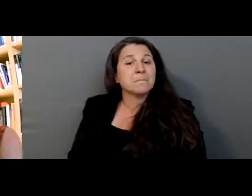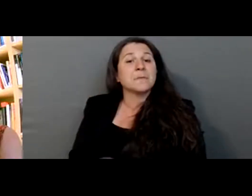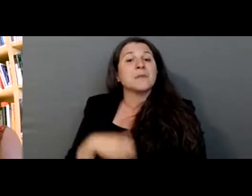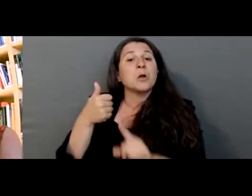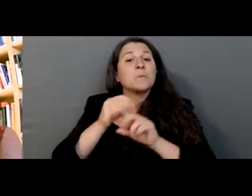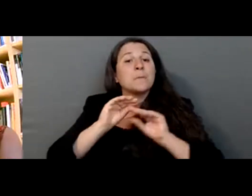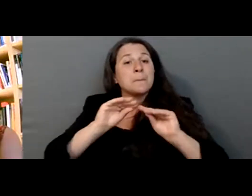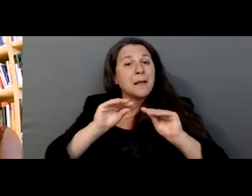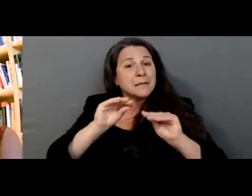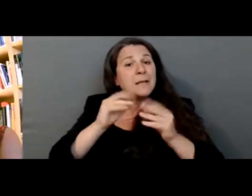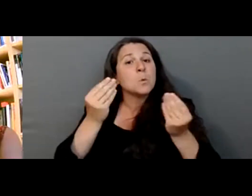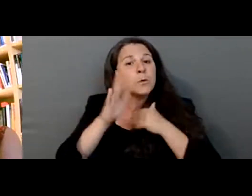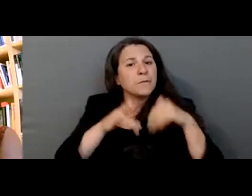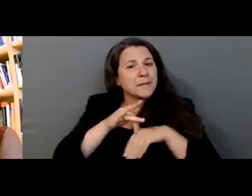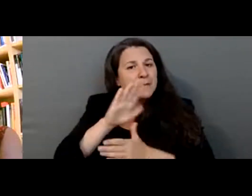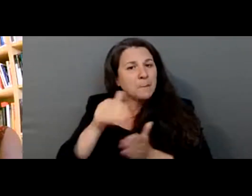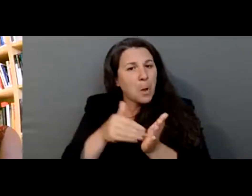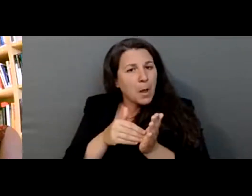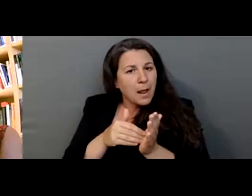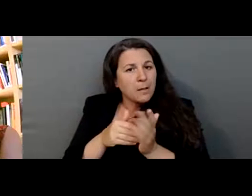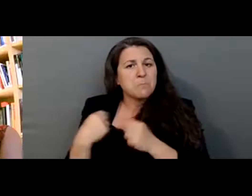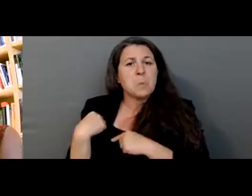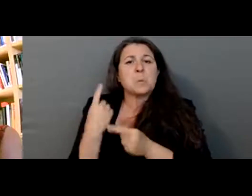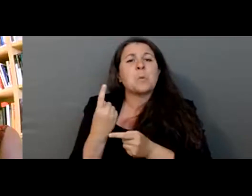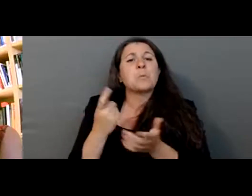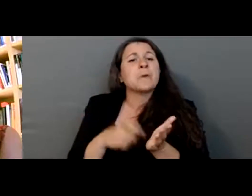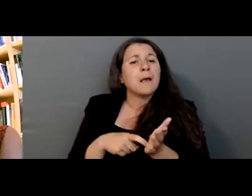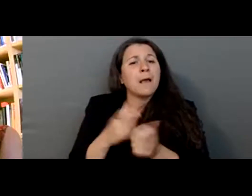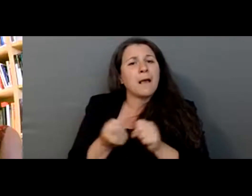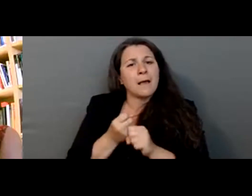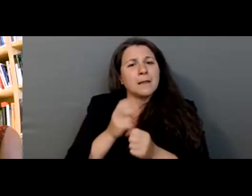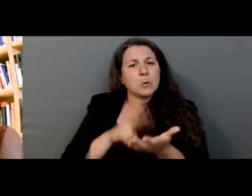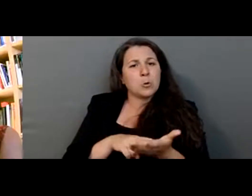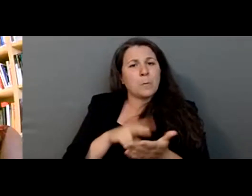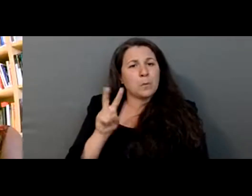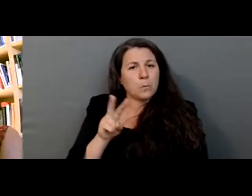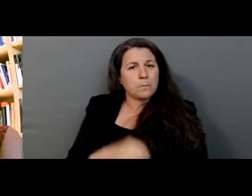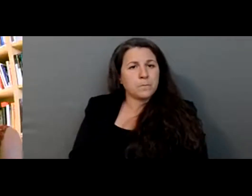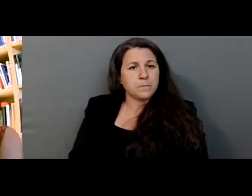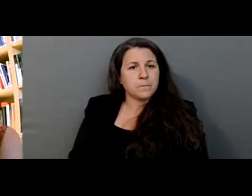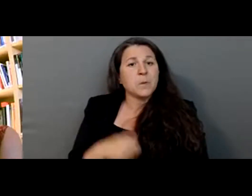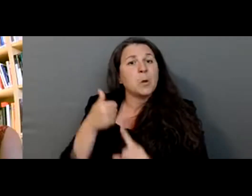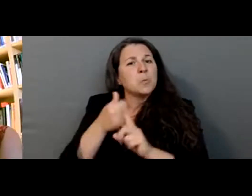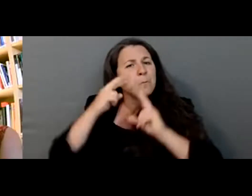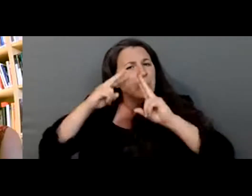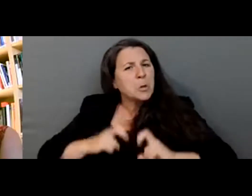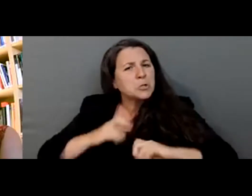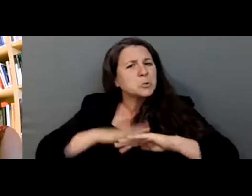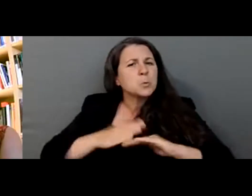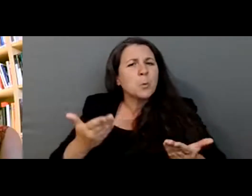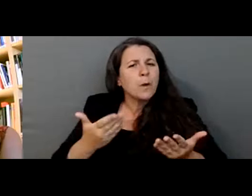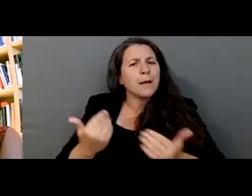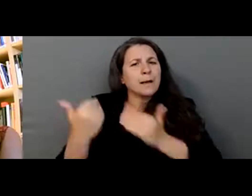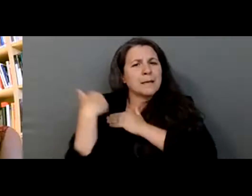philosophie à l'Université de Montréal depuis 2002 et ses recherches portent entre autres sur les questions de responsabilité collective